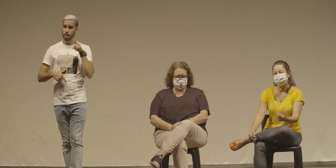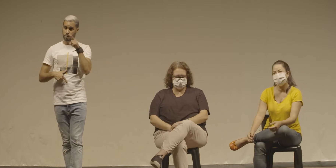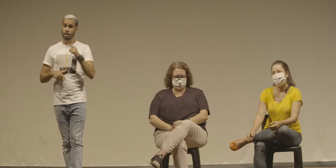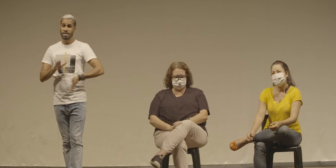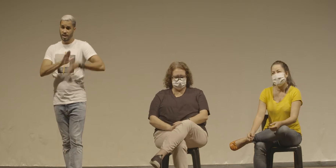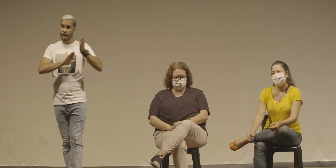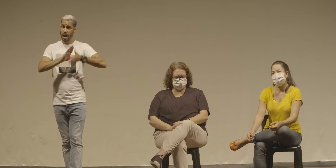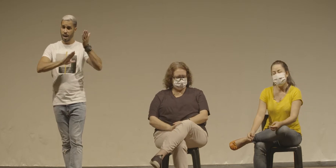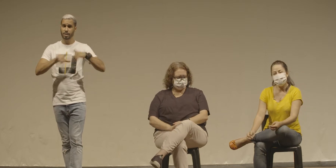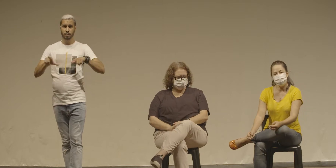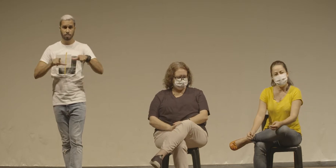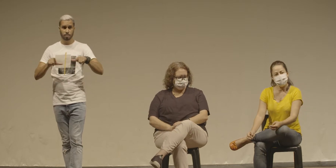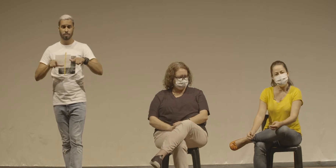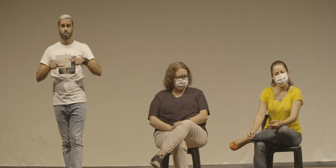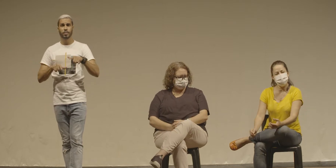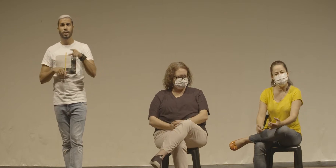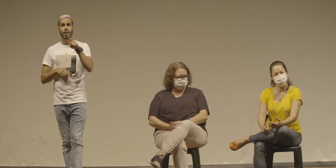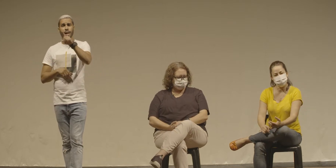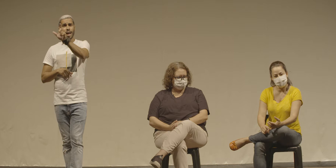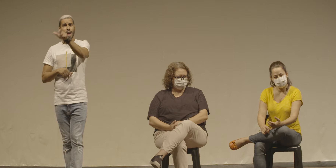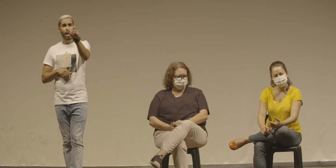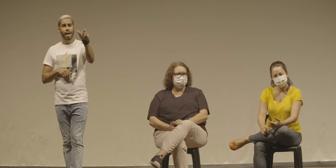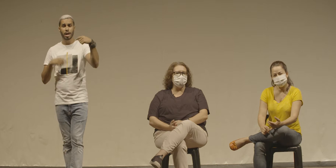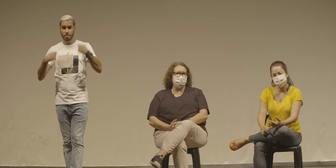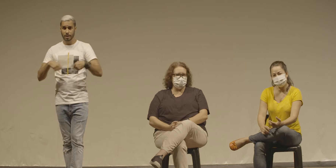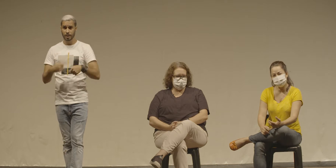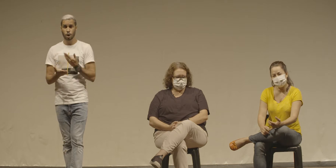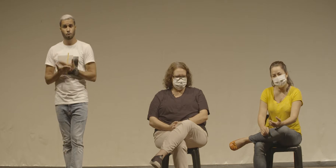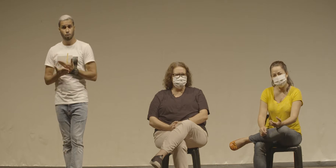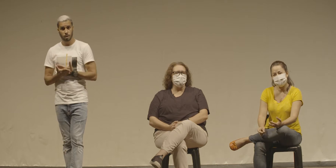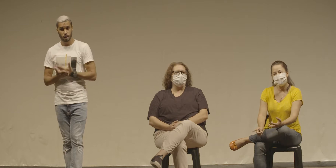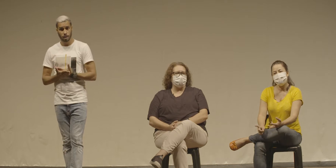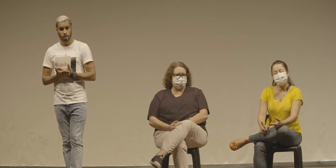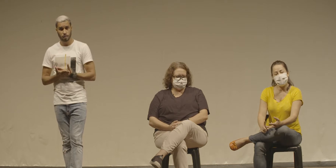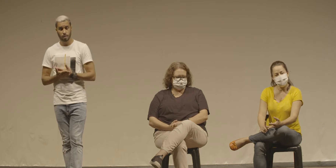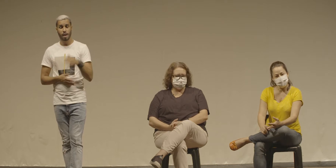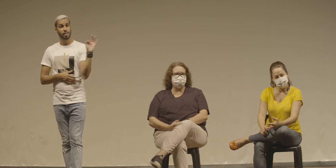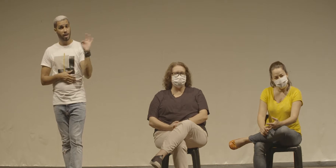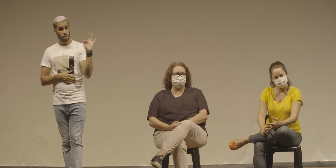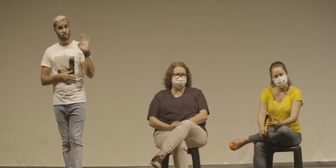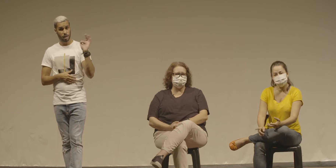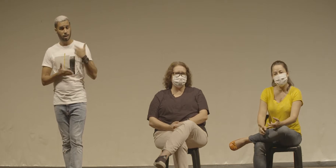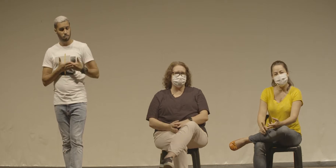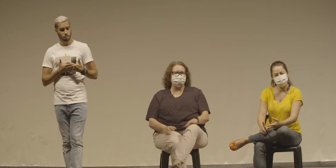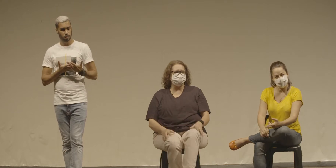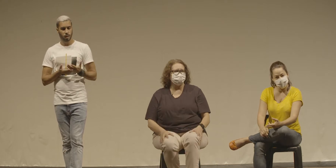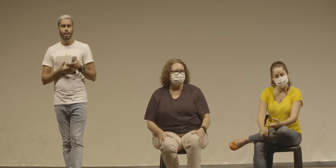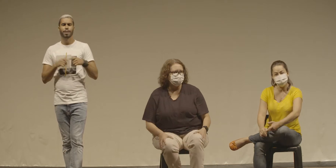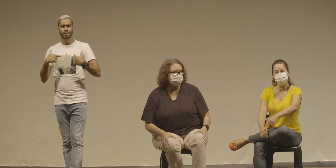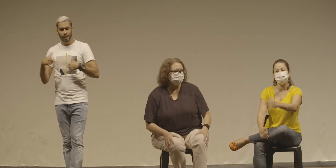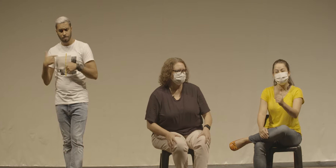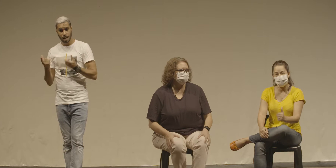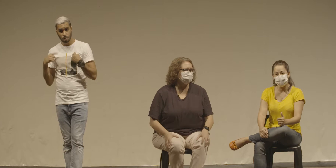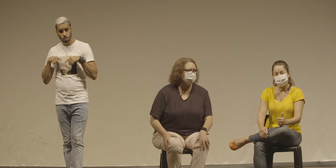trabalho. E no caso delas, elas tinham que estudar, né, fazer faculdade, trabalhar, viajar